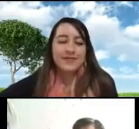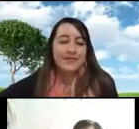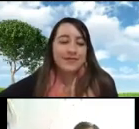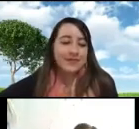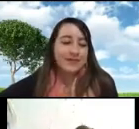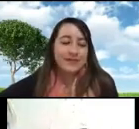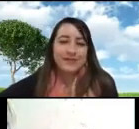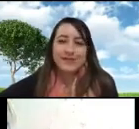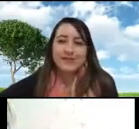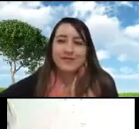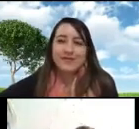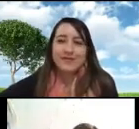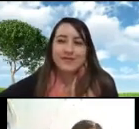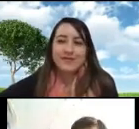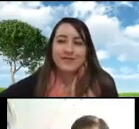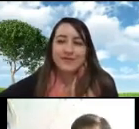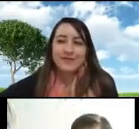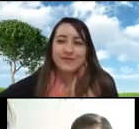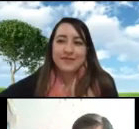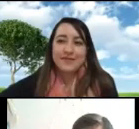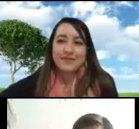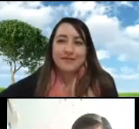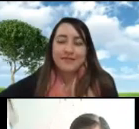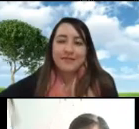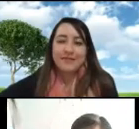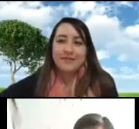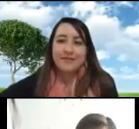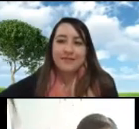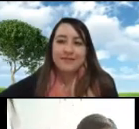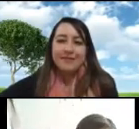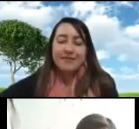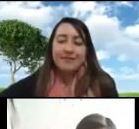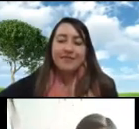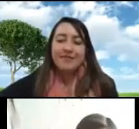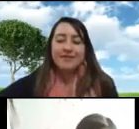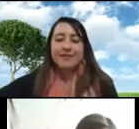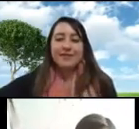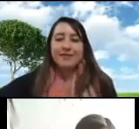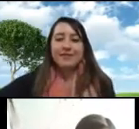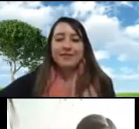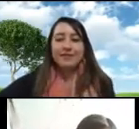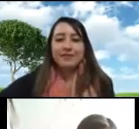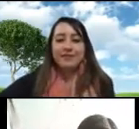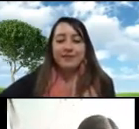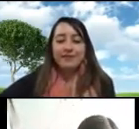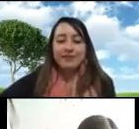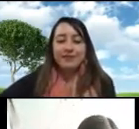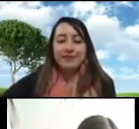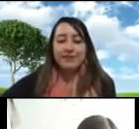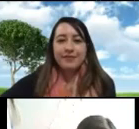de posiciones. ¿Quién hizo más puntos? A ver, ¿podemos verla, por favor? Vamos a ver que en tercer